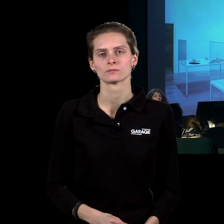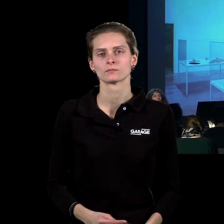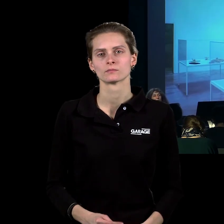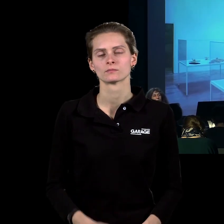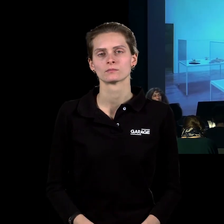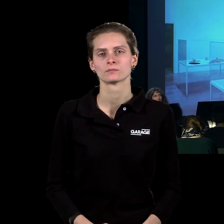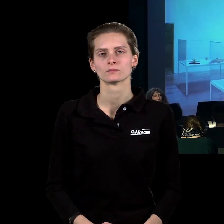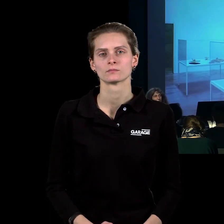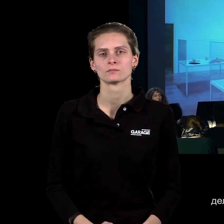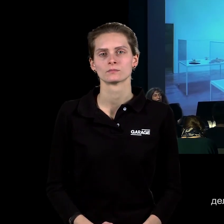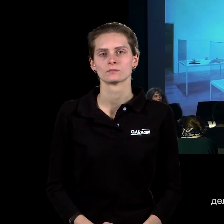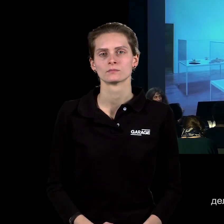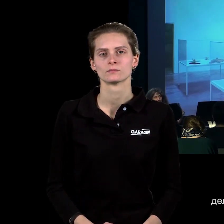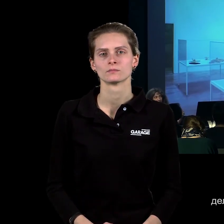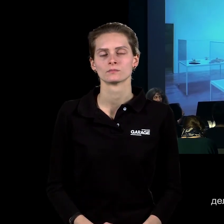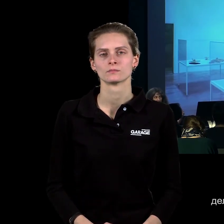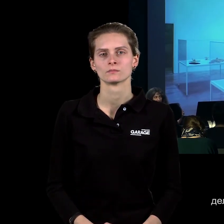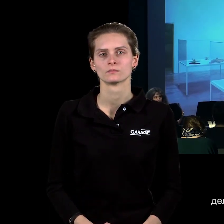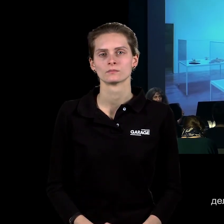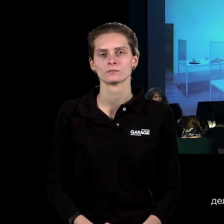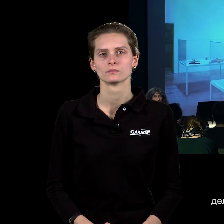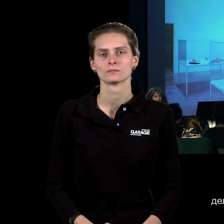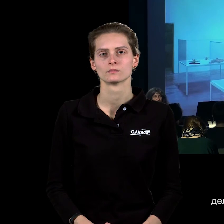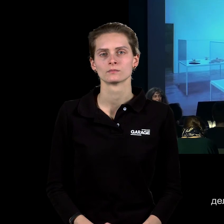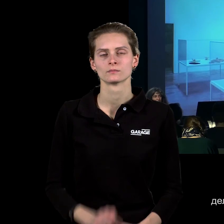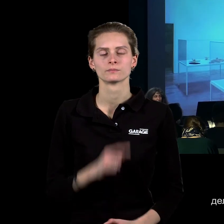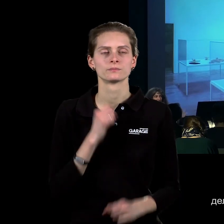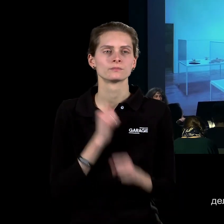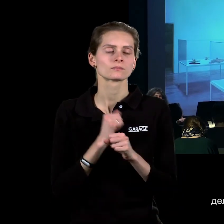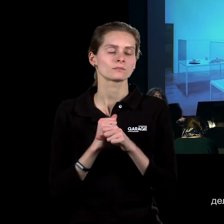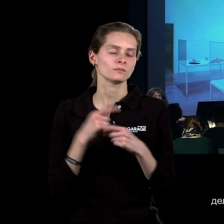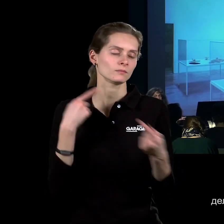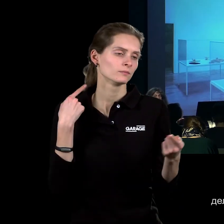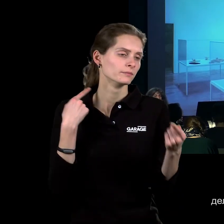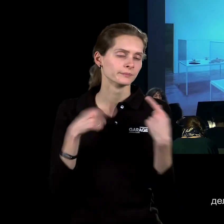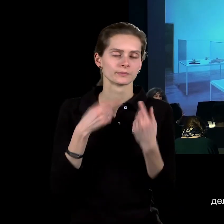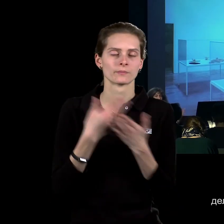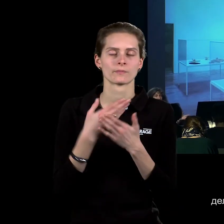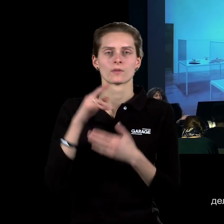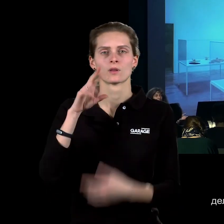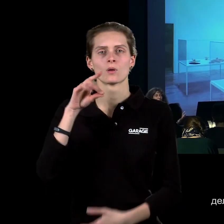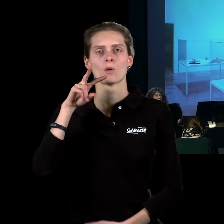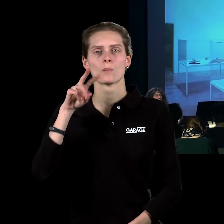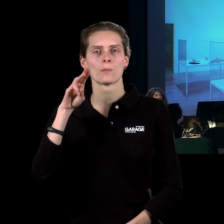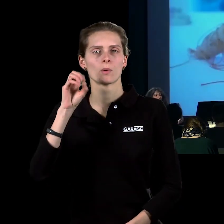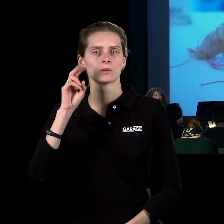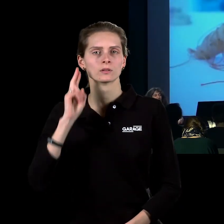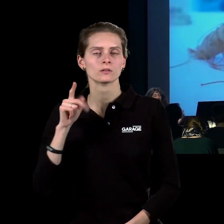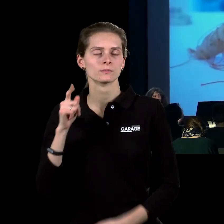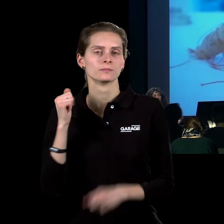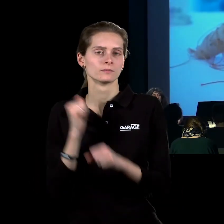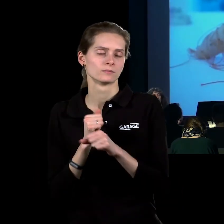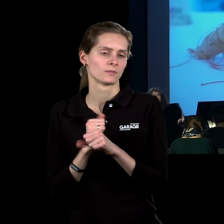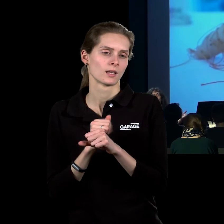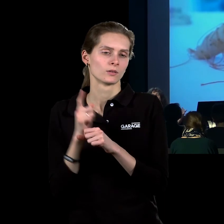радикально, чем то, что делал Полтек, который все-таки сохранял этот образ тела, делая его там отвратительным, делая его соблазнительным. Здесь уже не идет речь